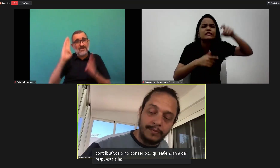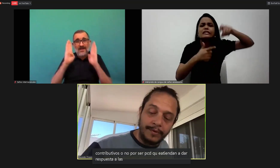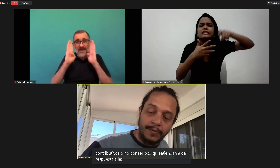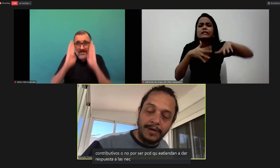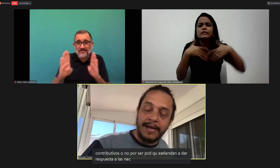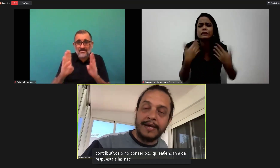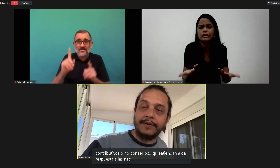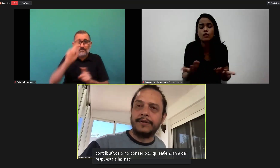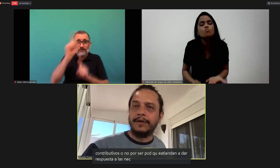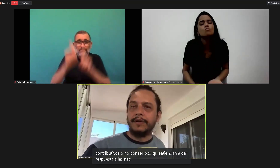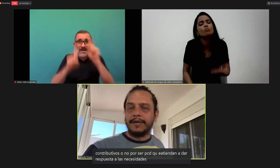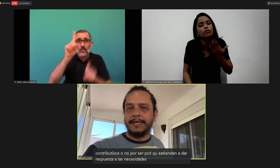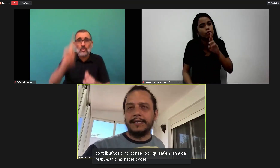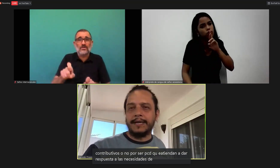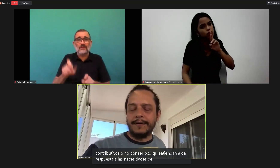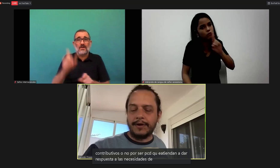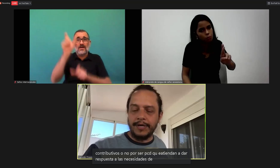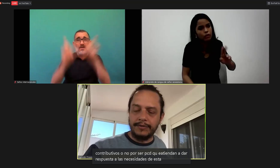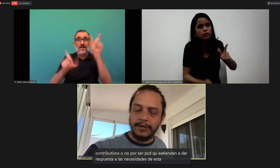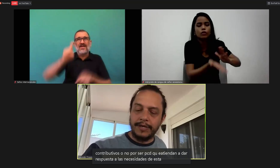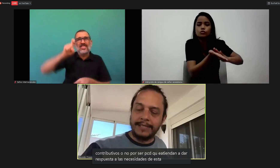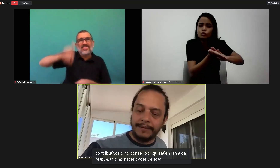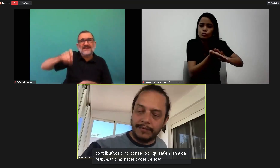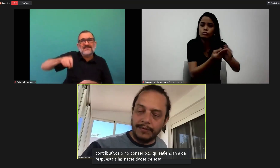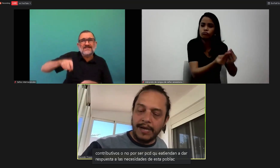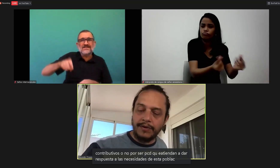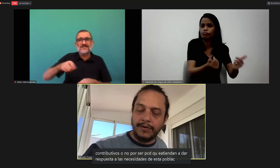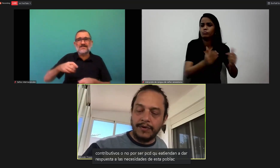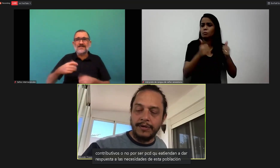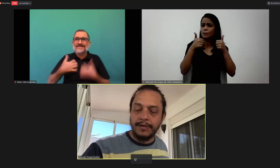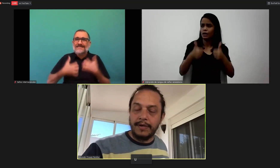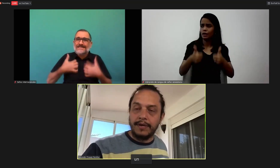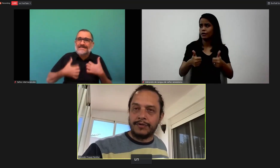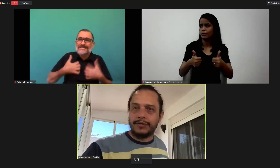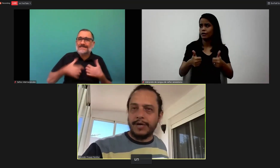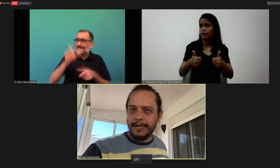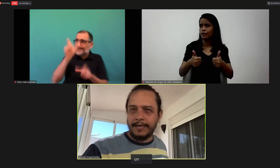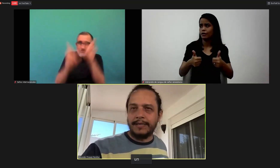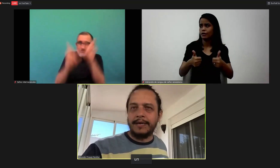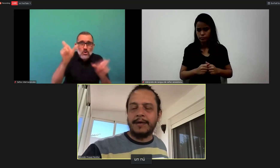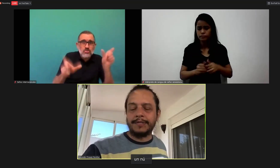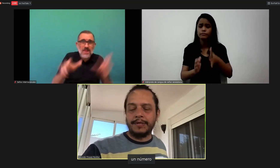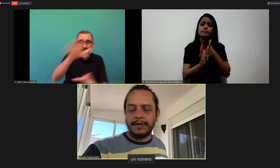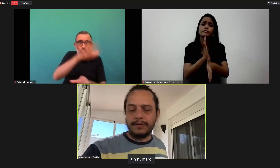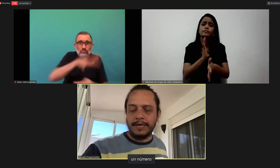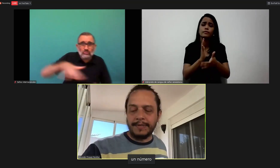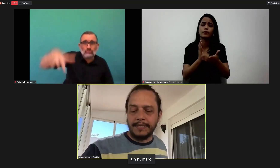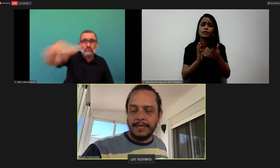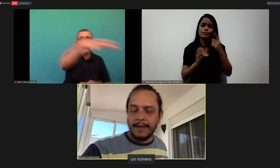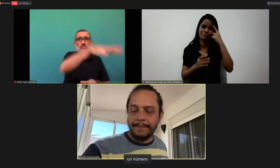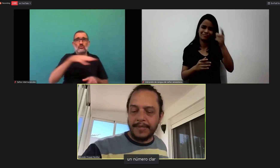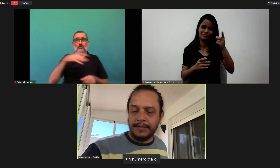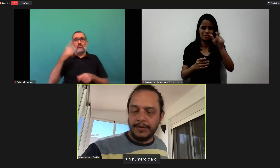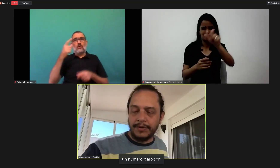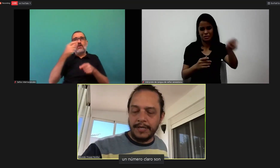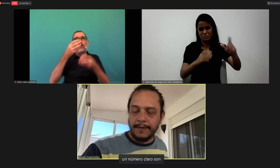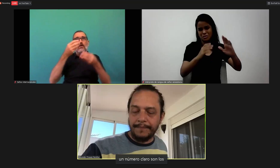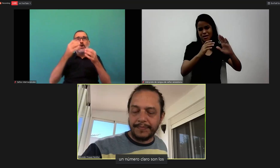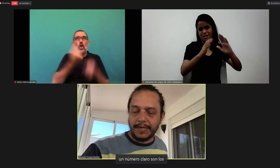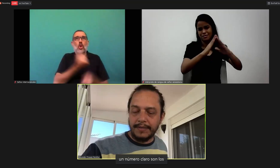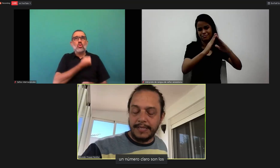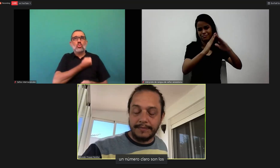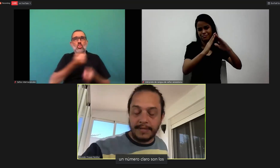un número muy claro que tiene que ver con esto está vinculado con los hogares que tienen a personas con discapacidad